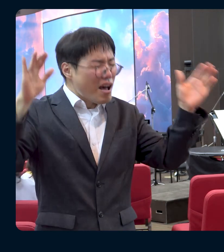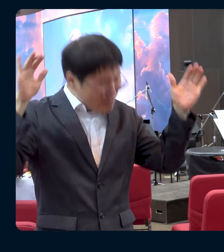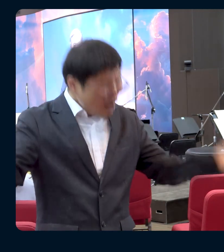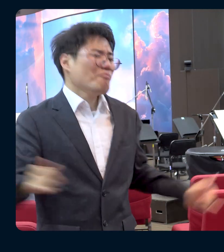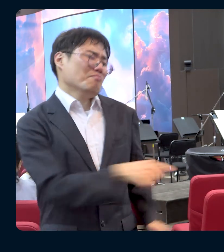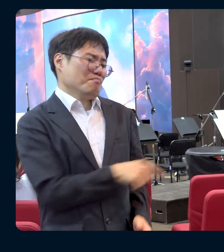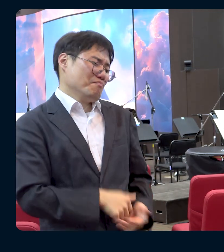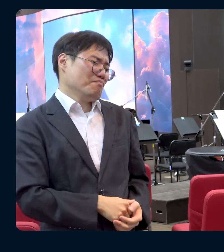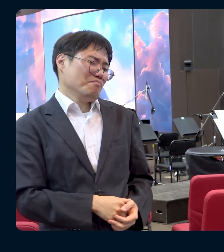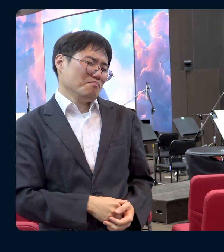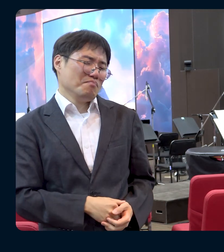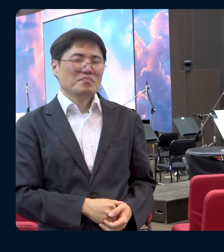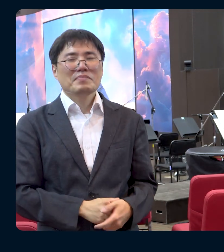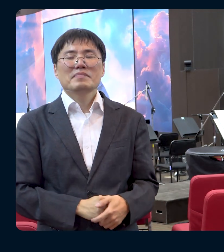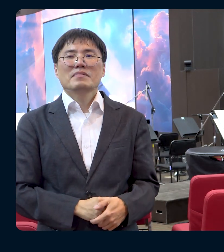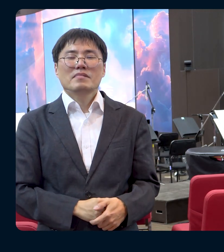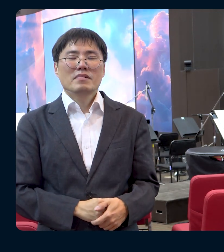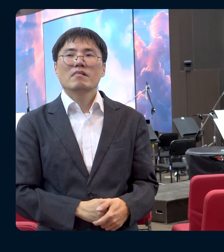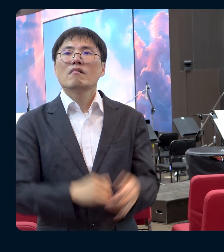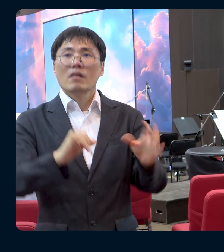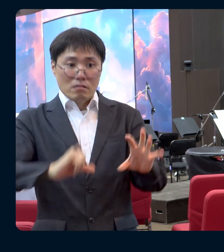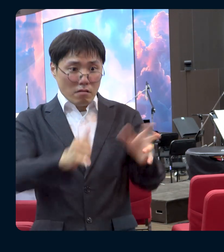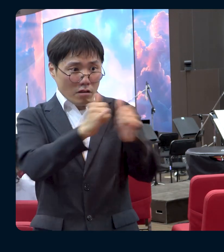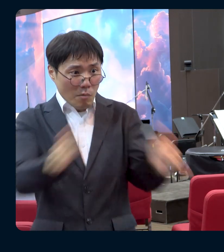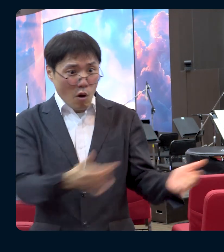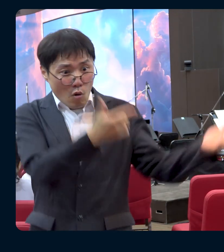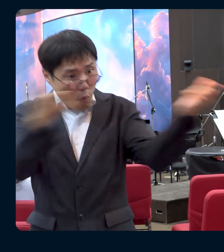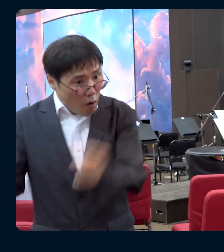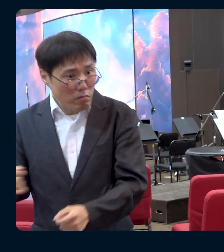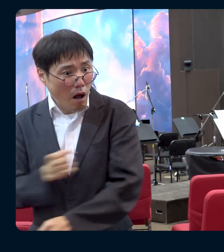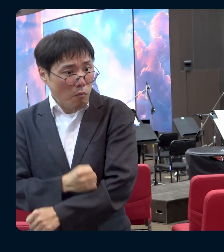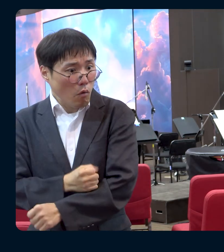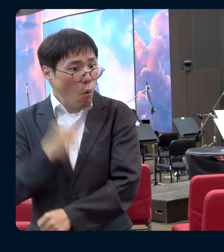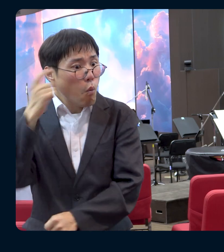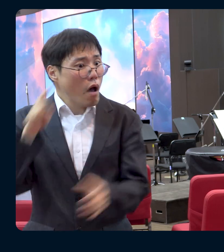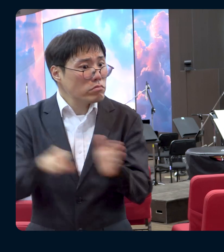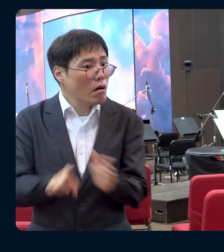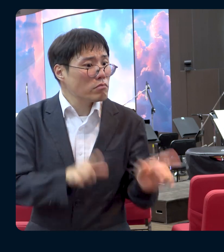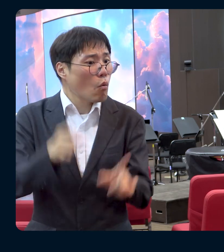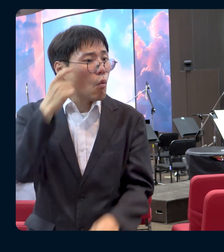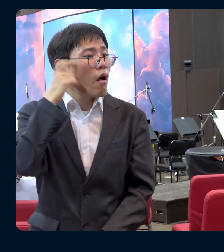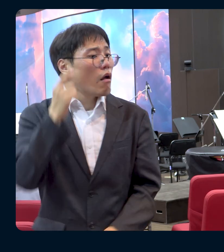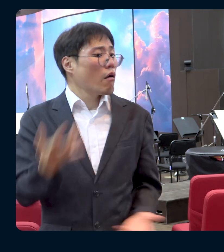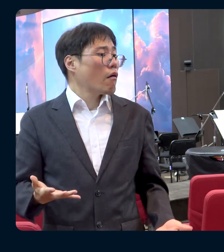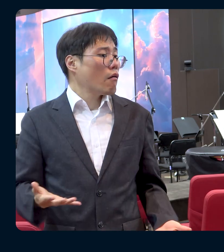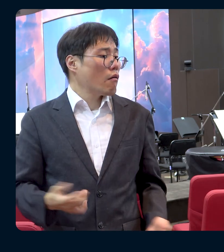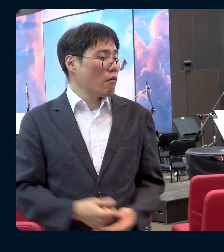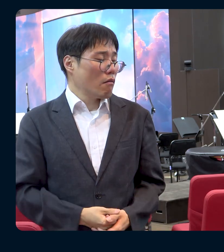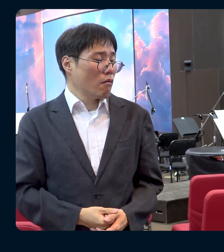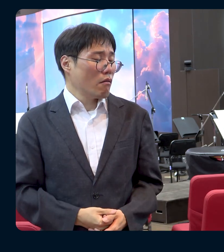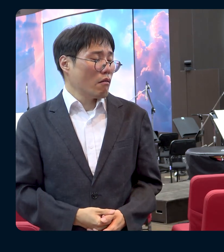집사님은 하나님의 사람이지 않습니까? 아니 세상 사람과 똑같이 할 것 같으면 왜 신앙생활해요?